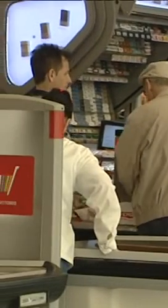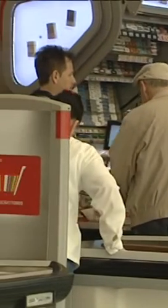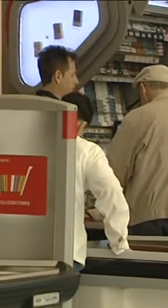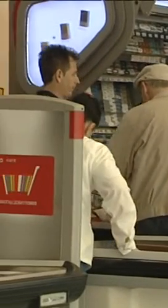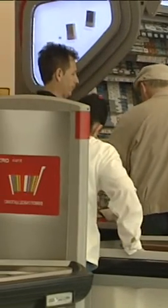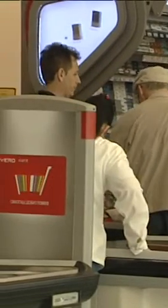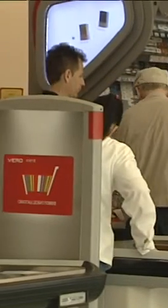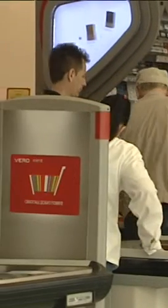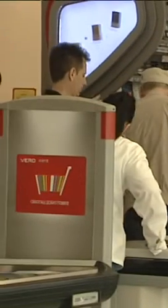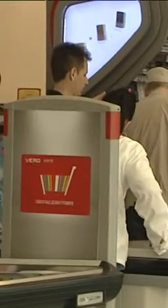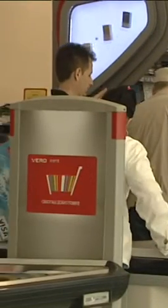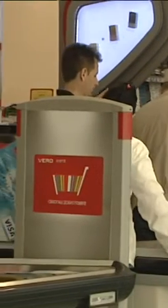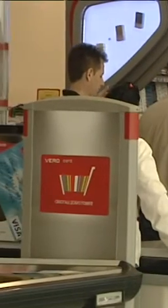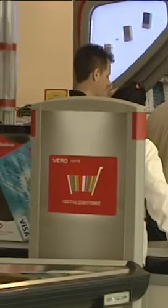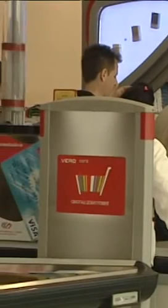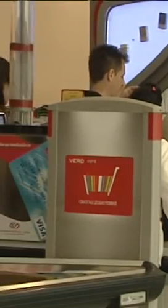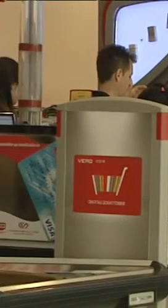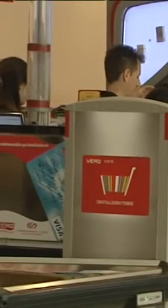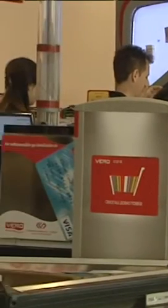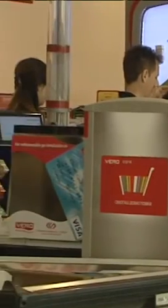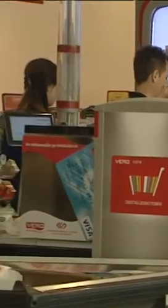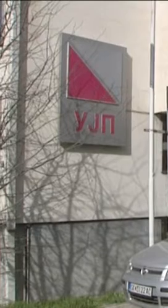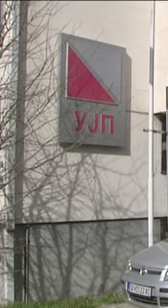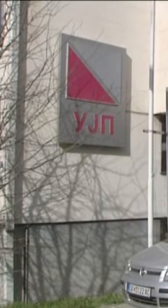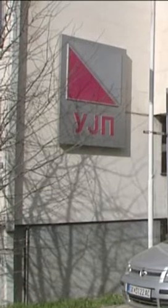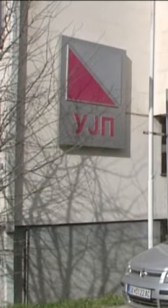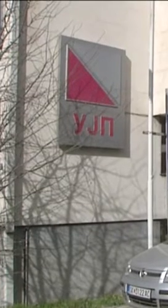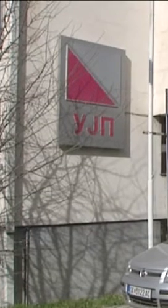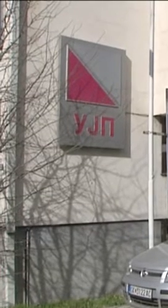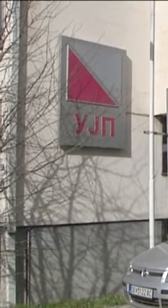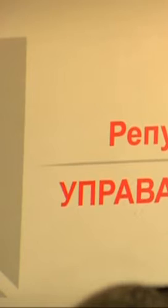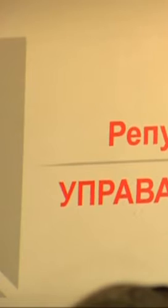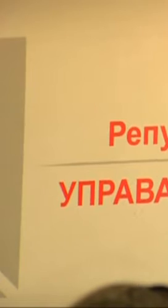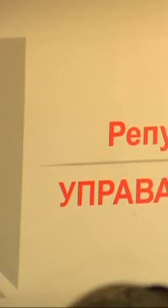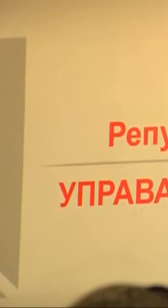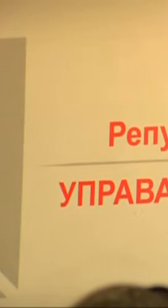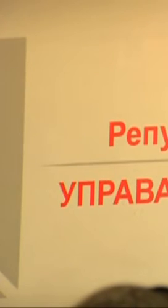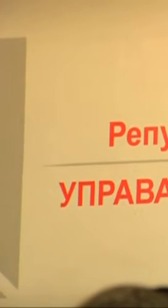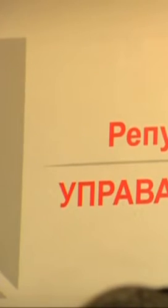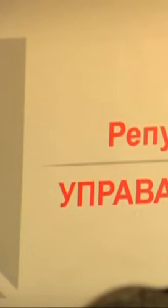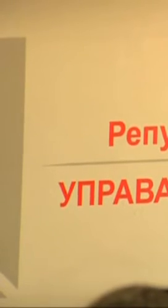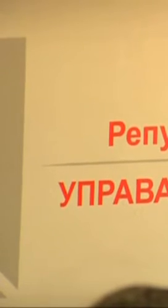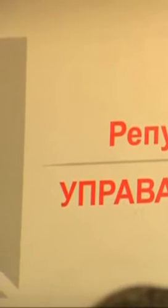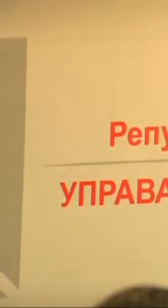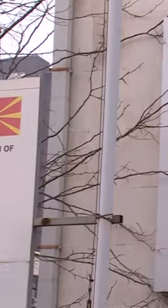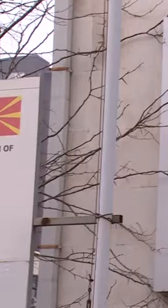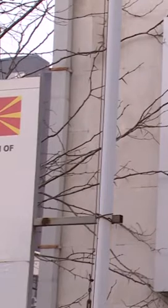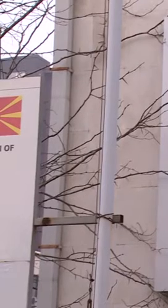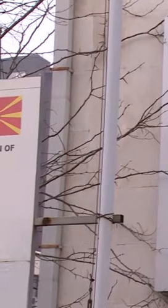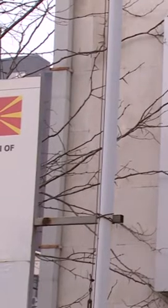Стопанството е во криза, а приходите во државната каса во вртоглав пад. Управата за јавни приходи за две недели во април собрала